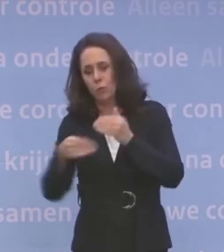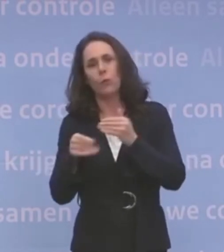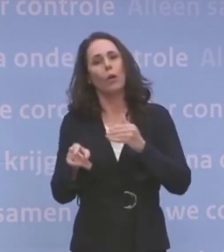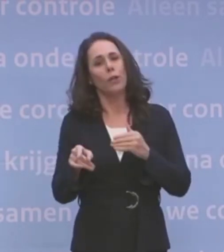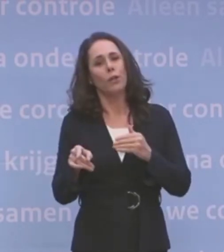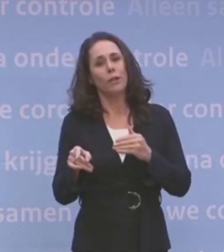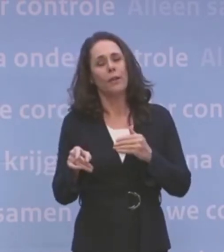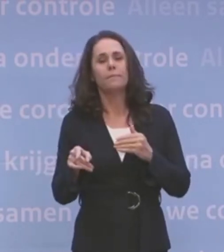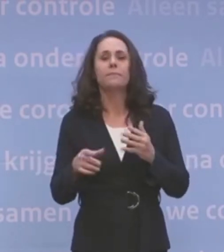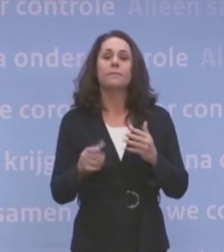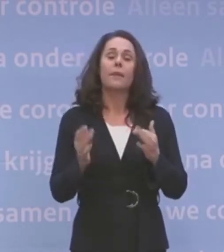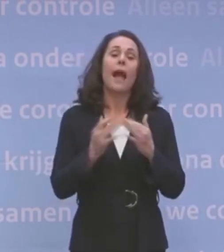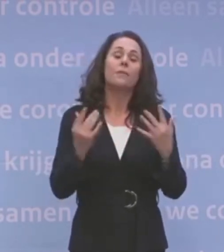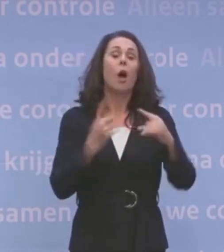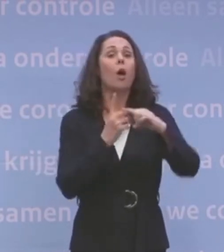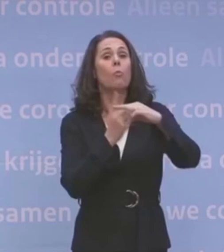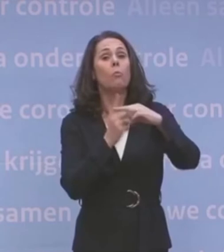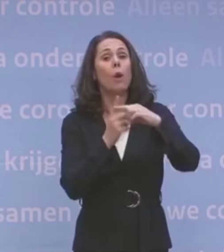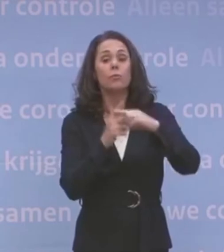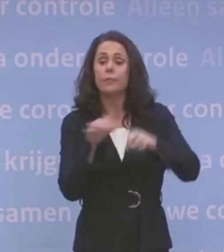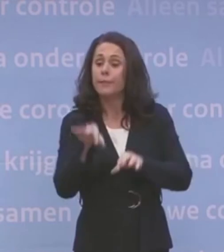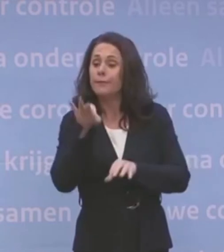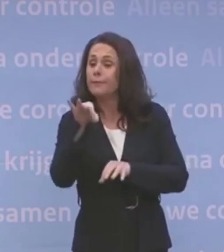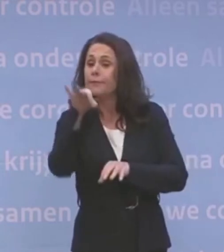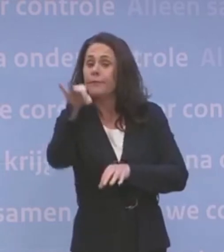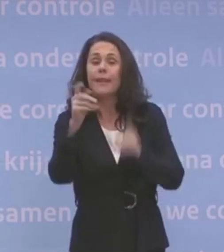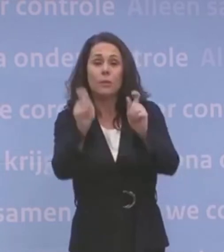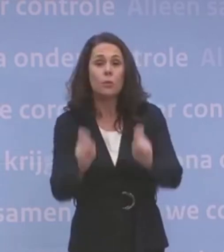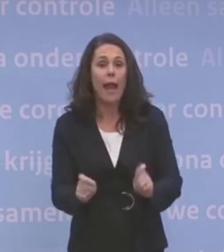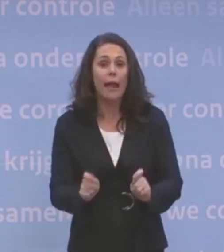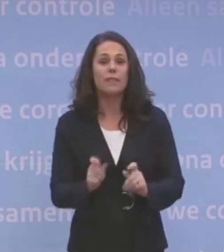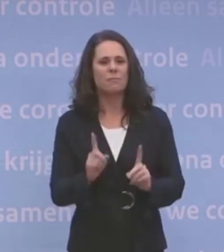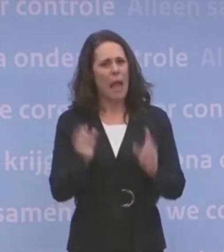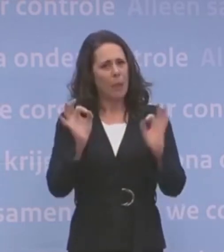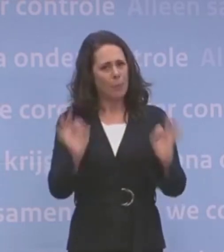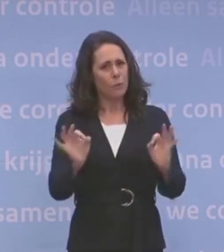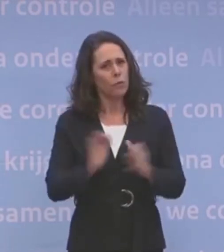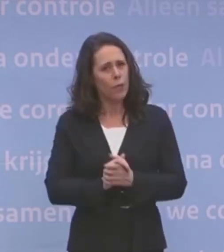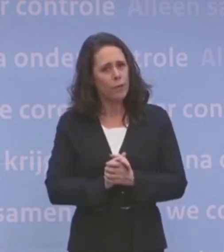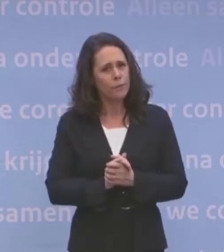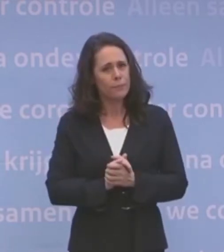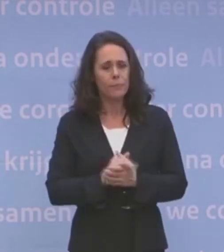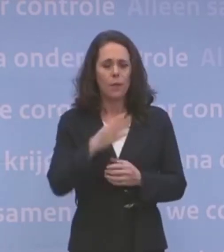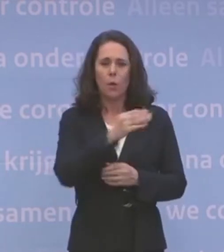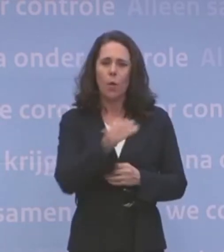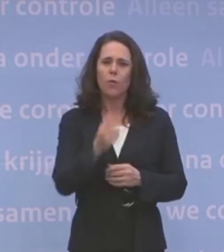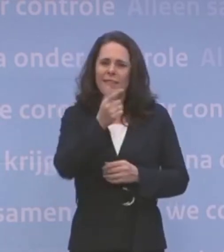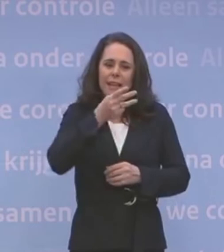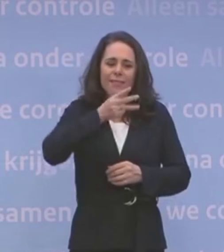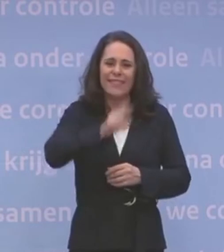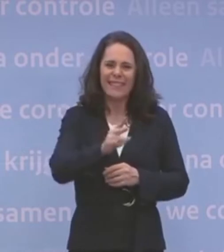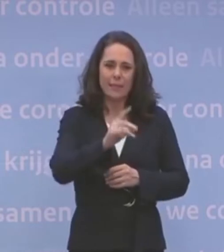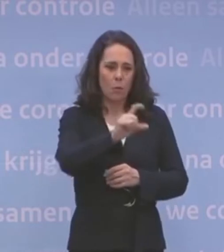natuurlijk enkele positieve bevindingen in gedaan, maar opmerkelijk was dat 137